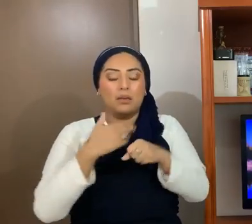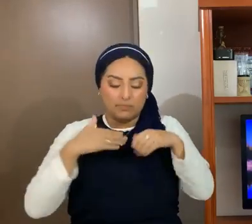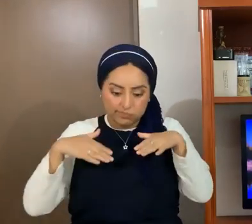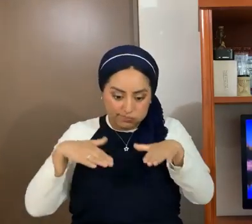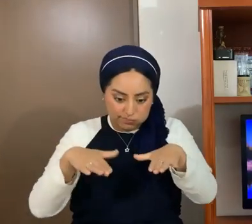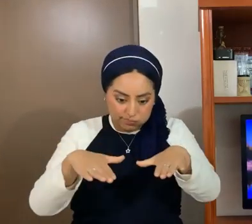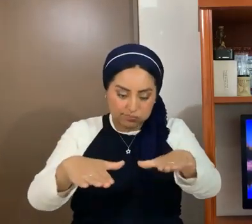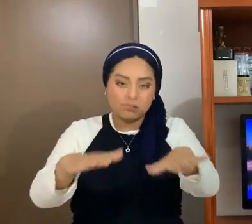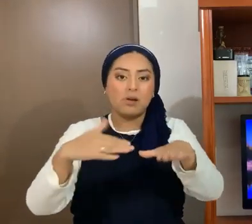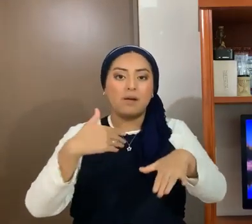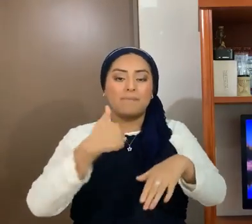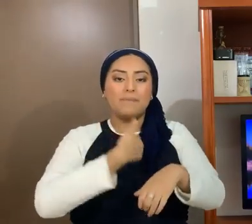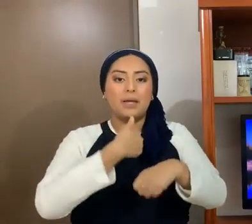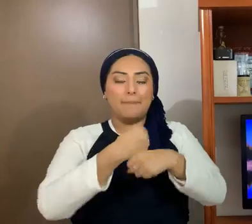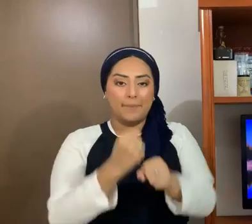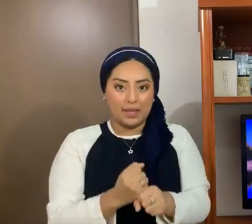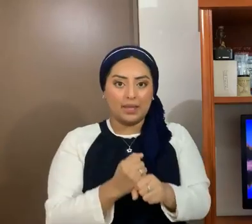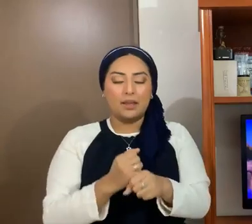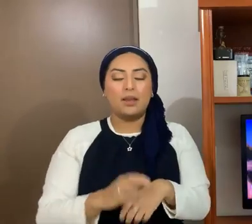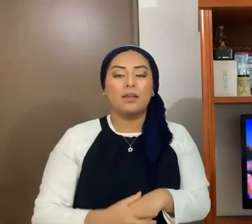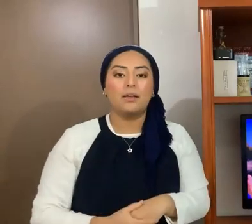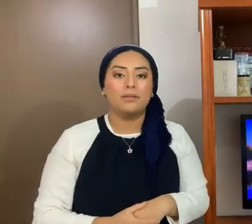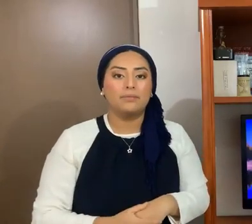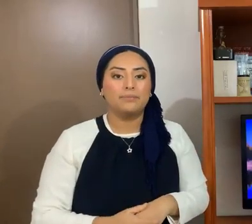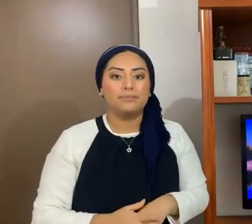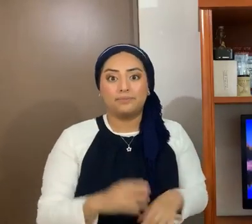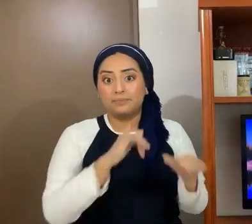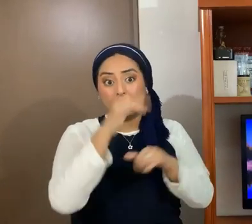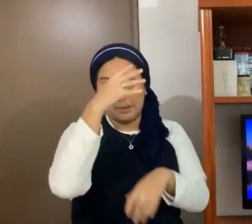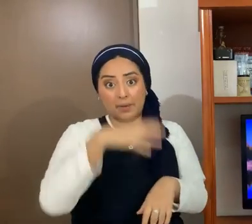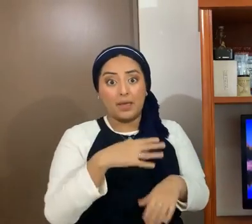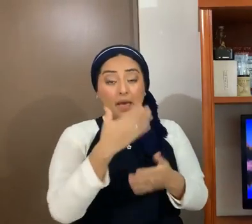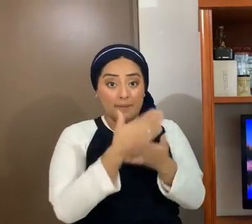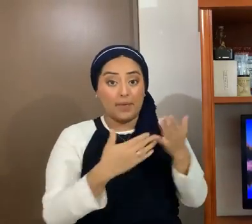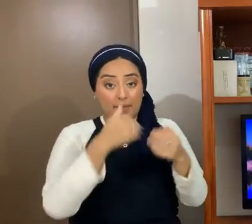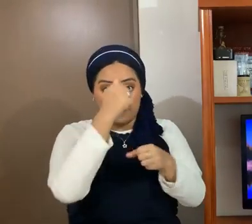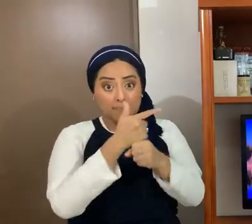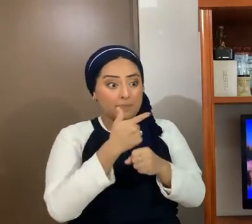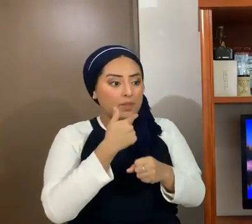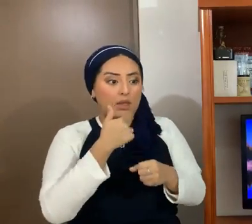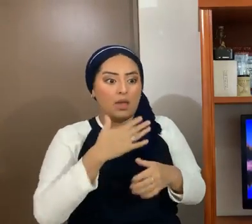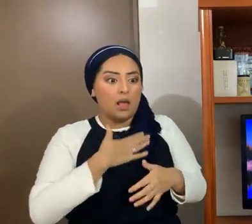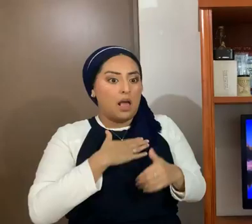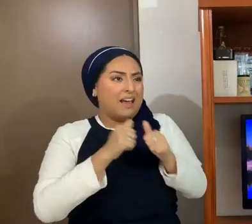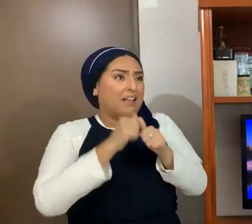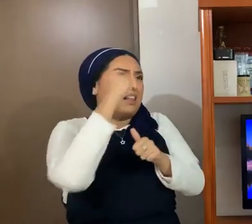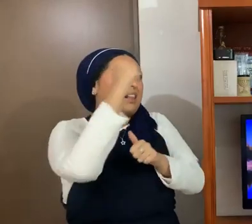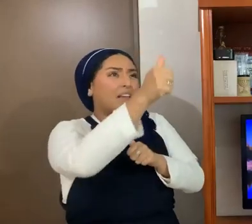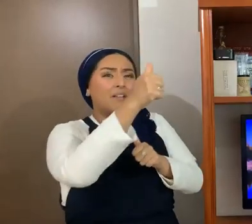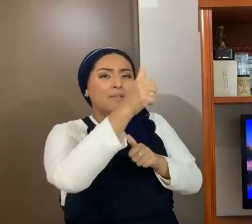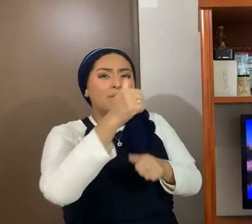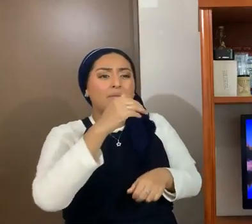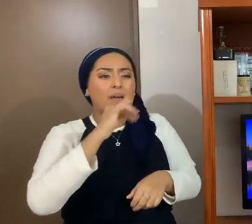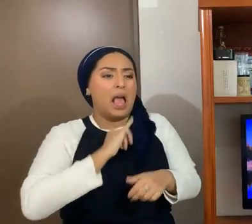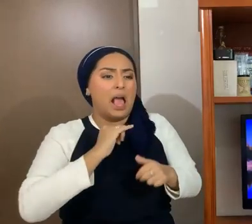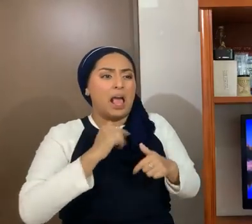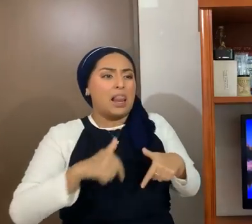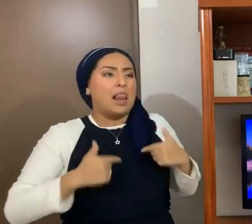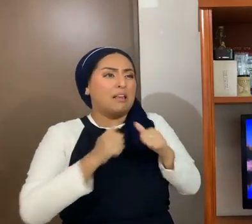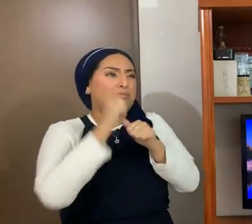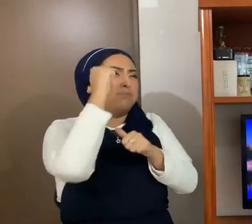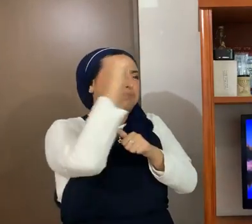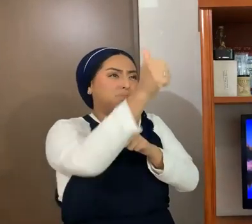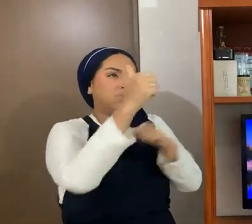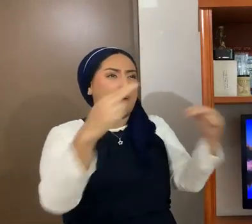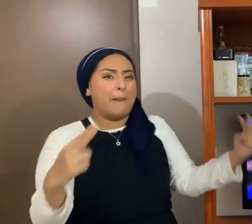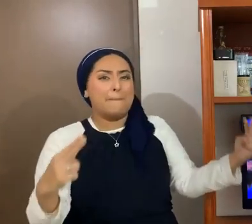quiero tener la vestimenta para agradar a mi Elohim. Igual en los talitot hay hermanos que dicen, no, yo vivo en la sierra, no sé, hay hermanos, por